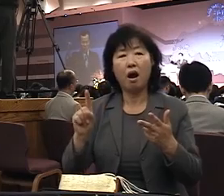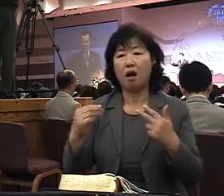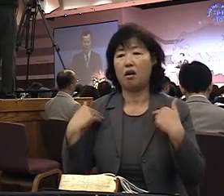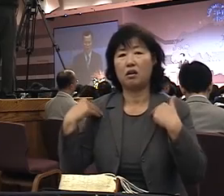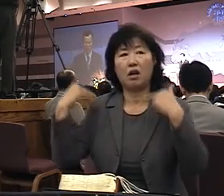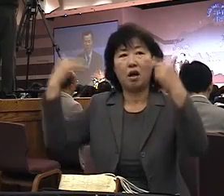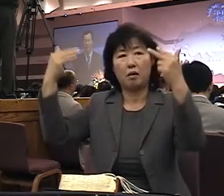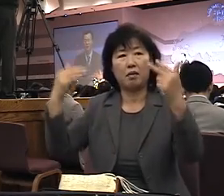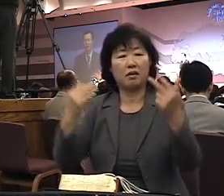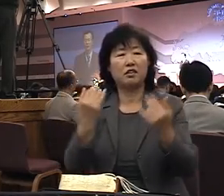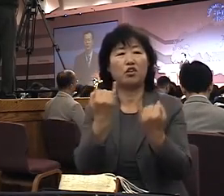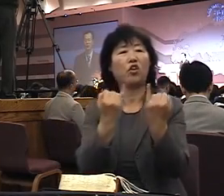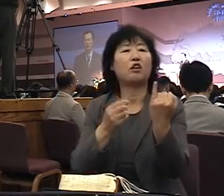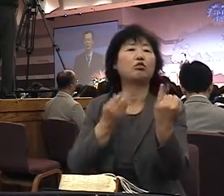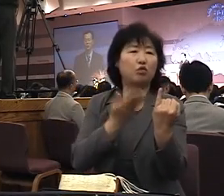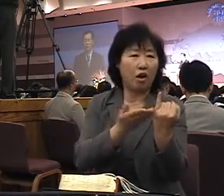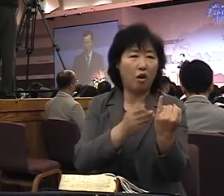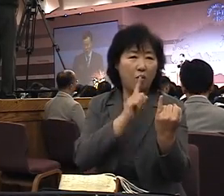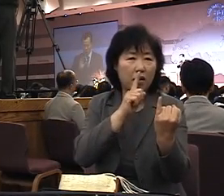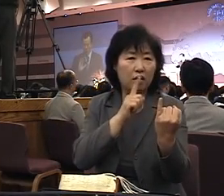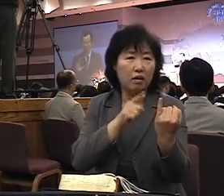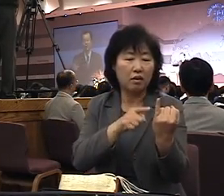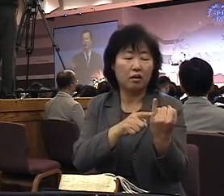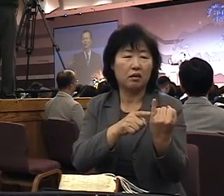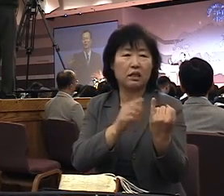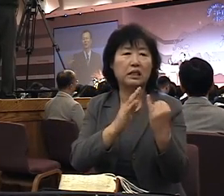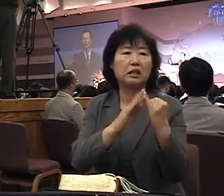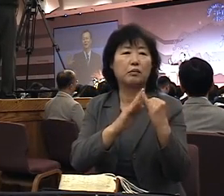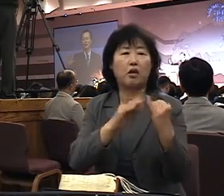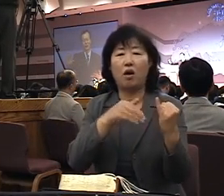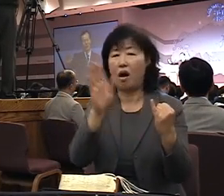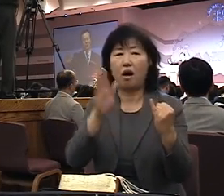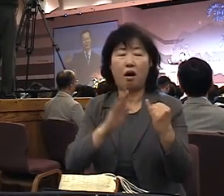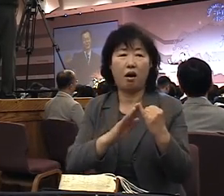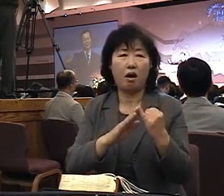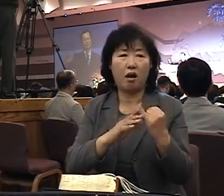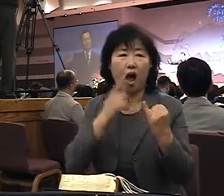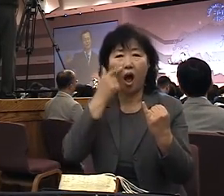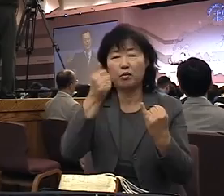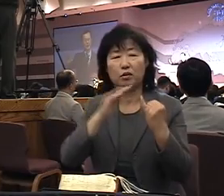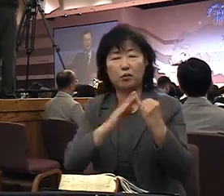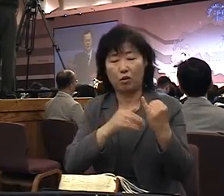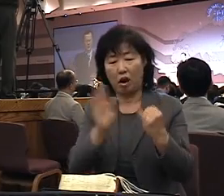아비 집으로 가라 하고 그를 집 밖으로 내어버립니다.